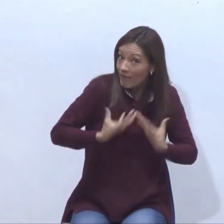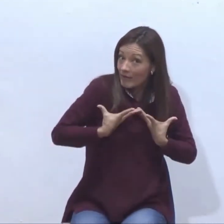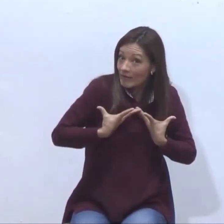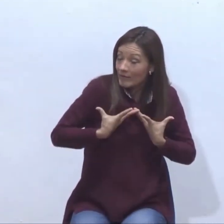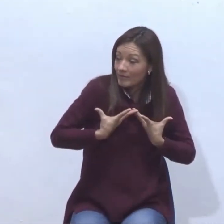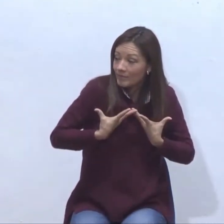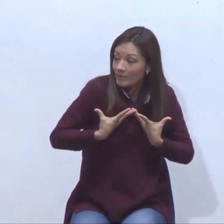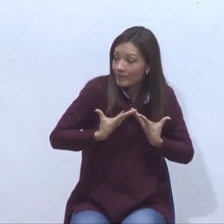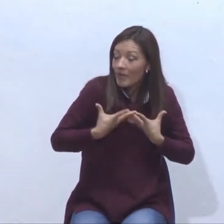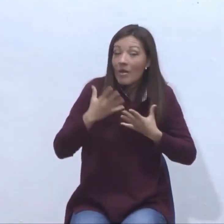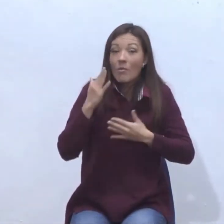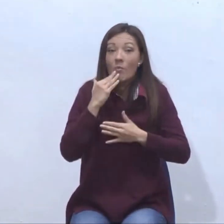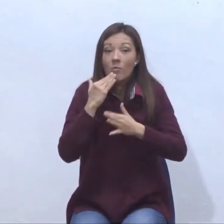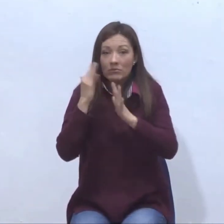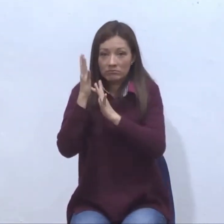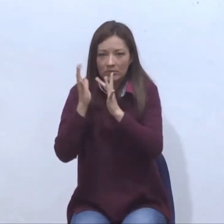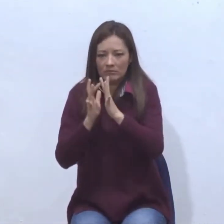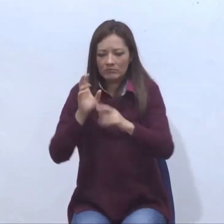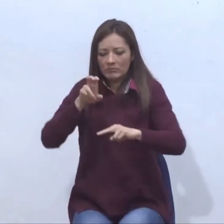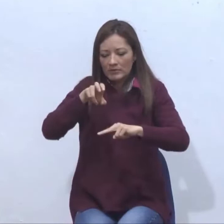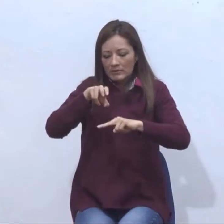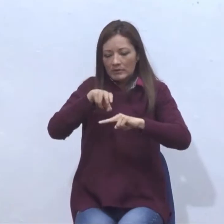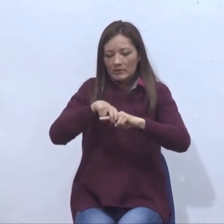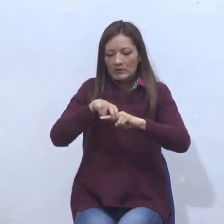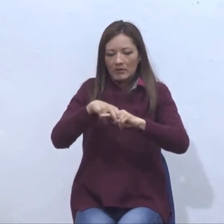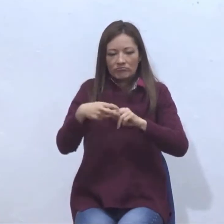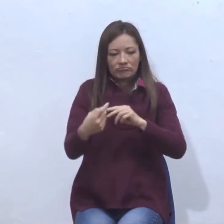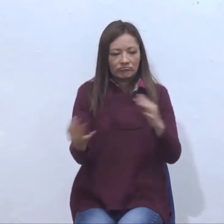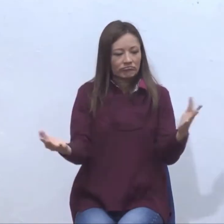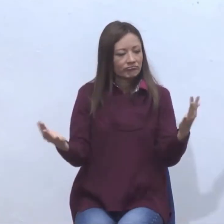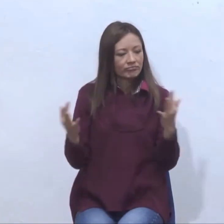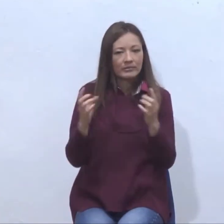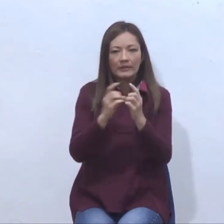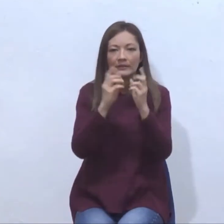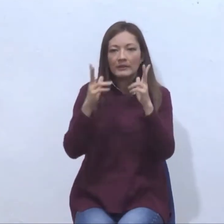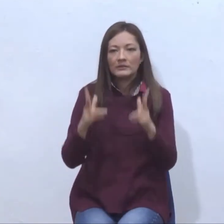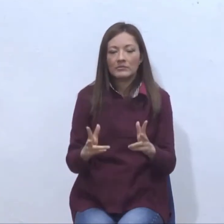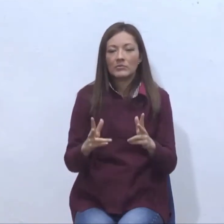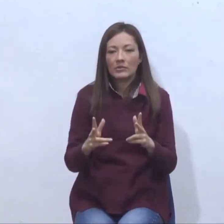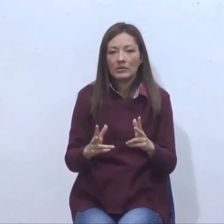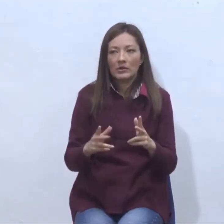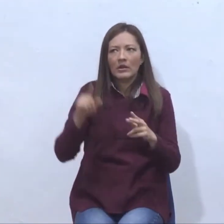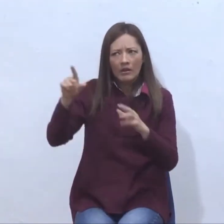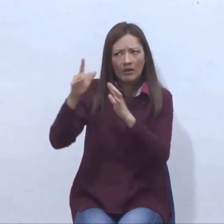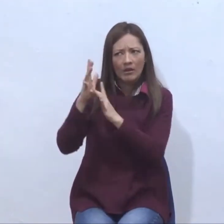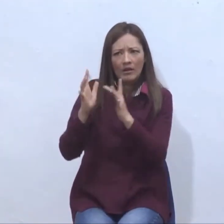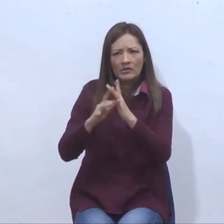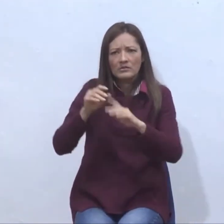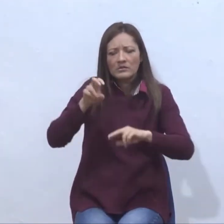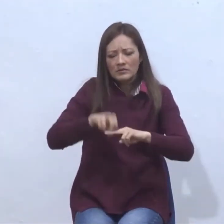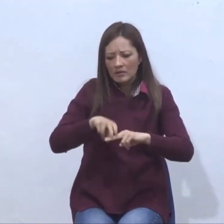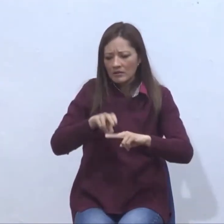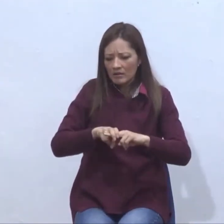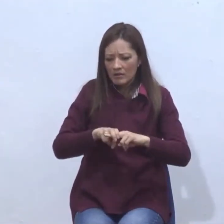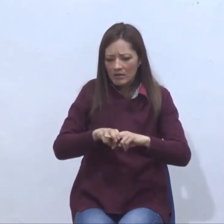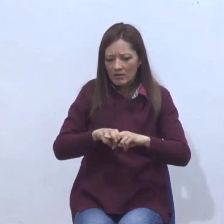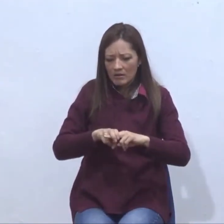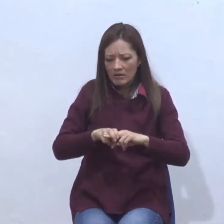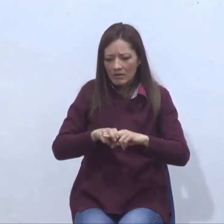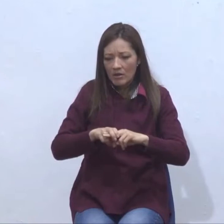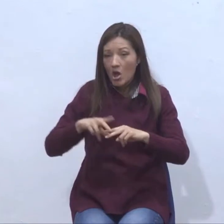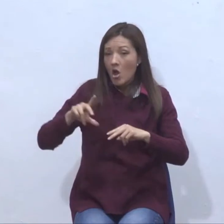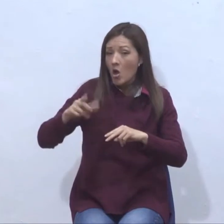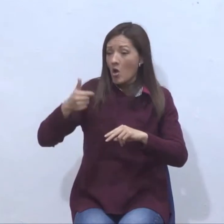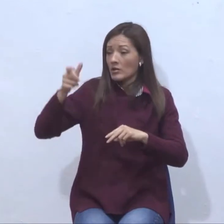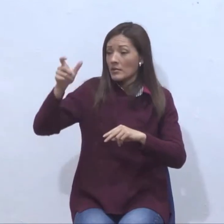Y cuando Él estaba sentado con sus discípulos, escuche bien, no estaba sentado con otro igual